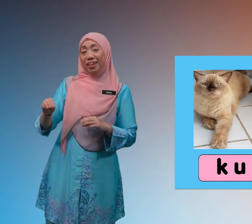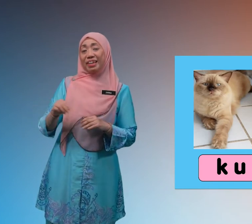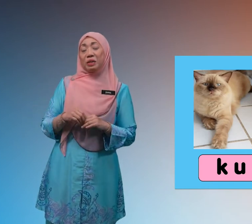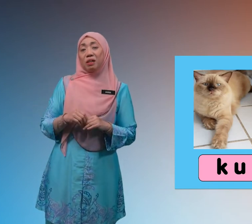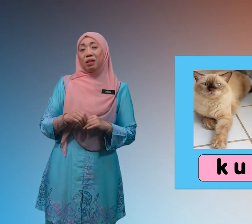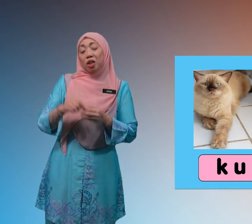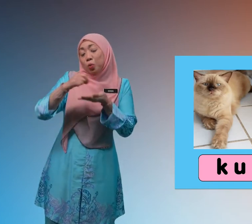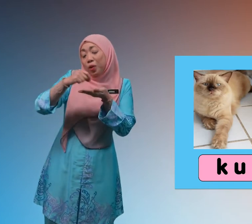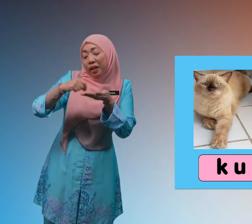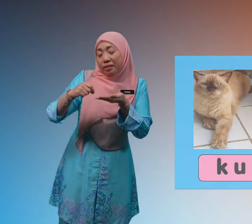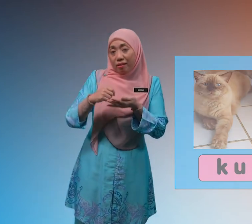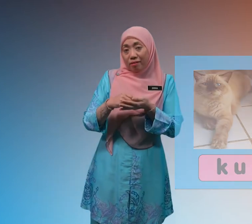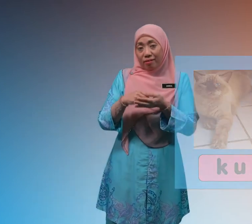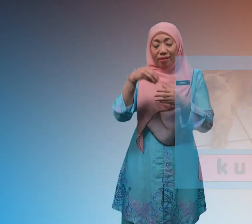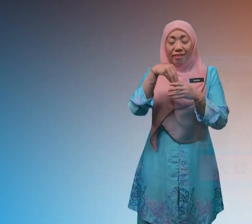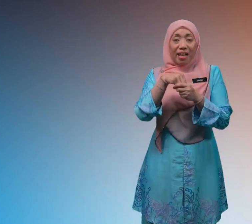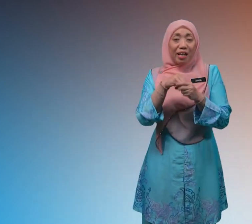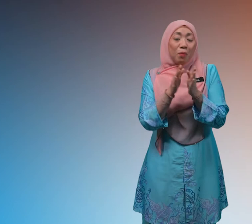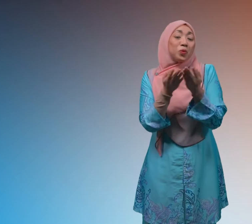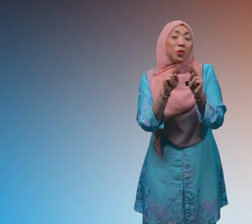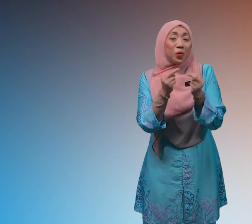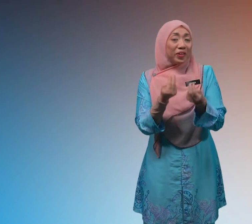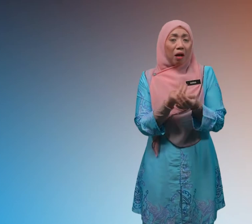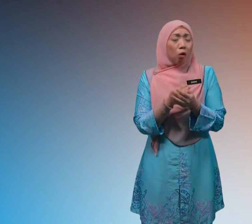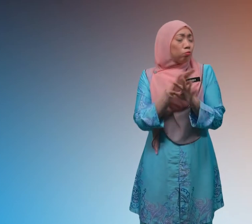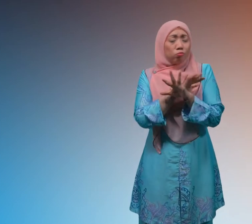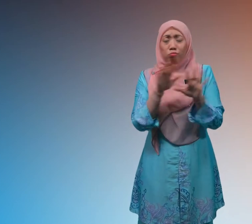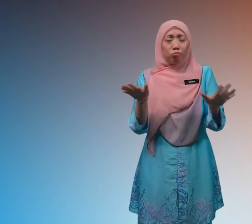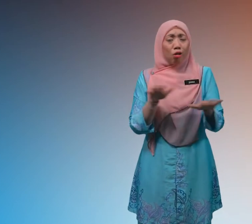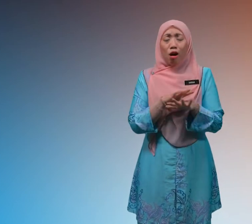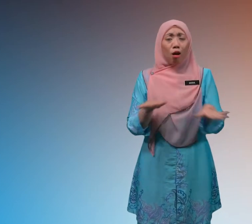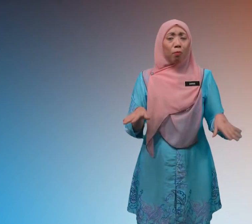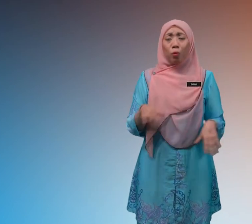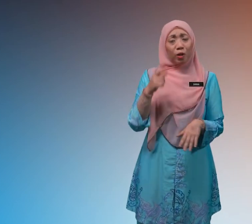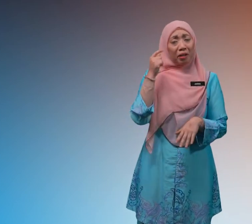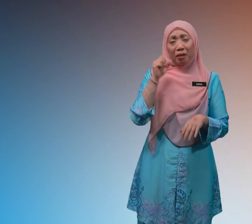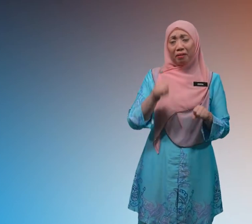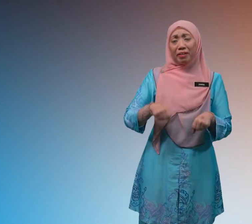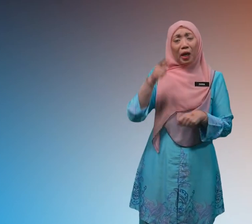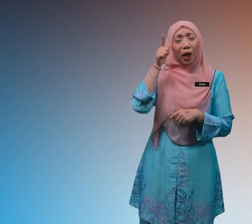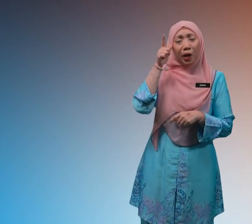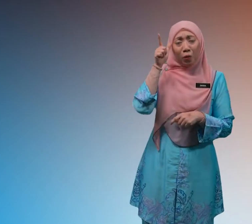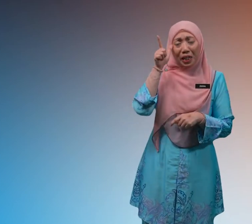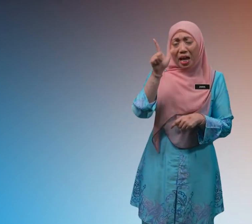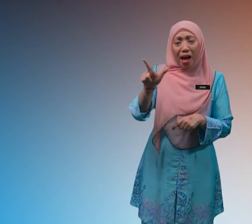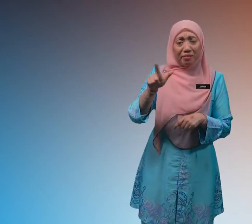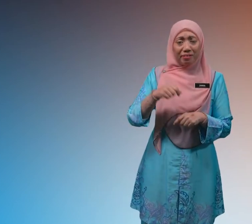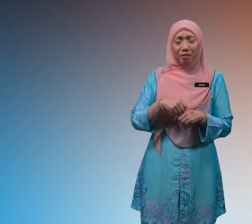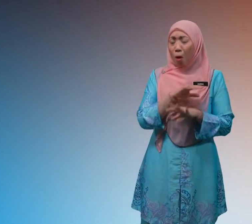murid-murid tulis dalam buku nota. Tak boleh tengok, lihat. Tak